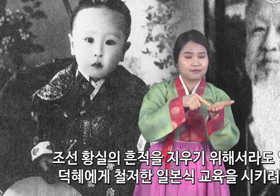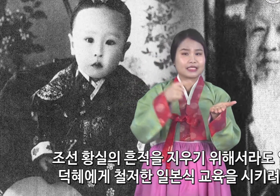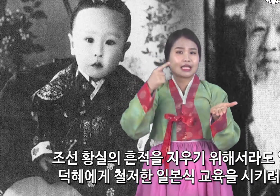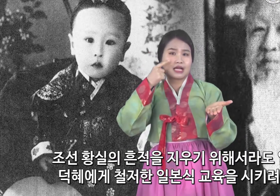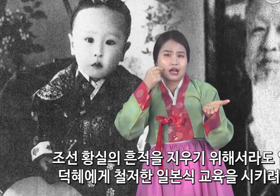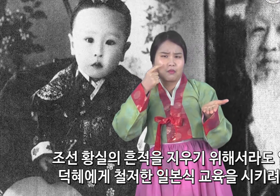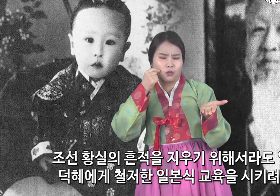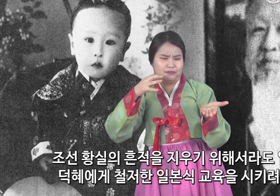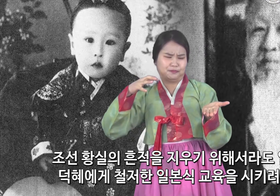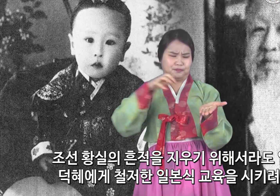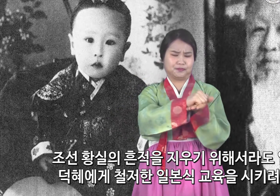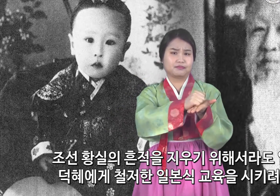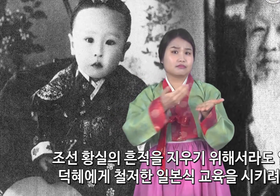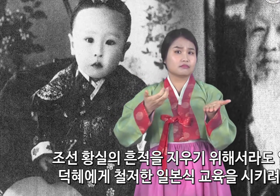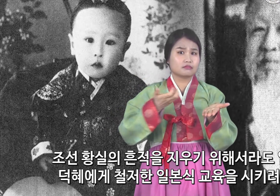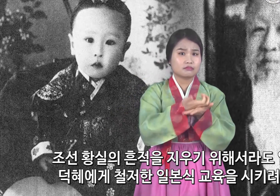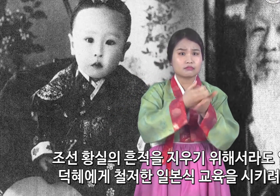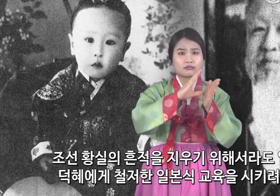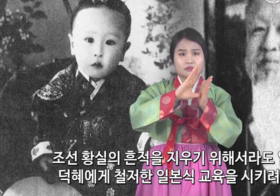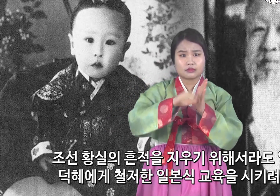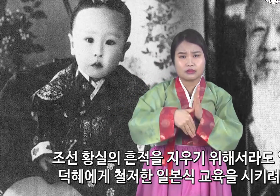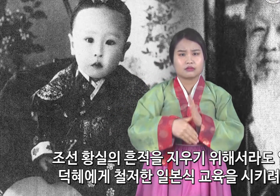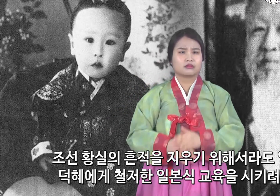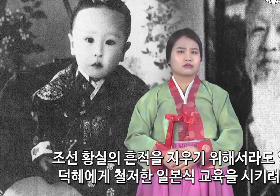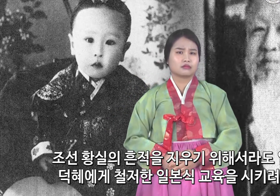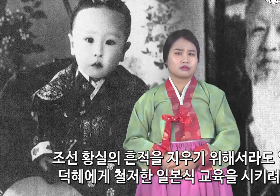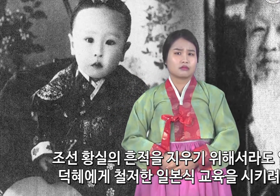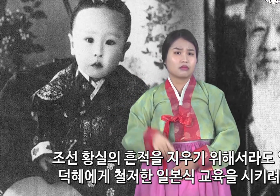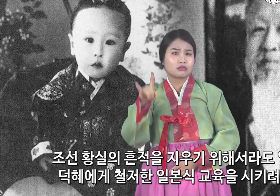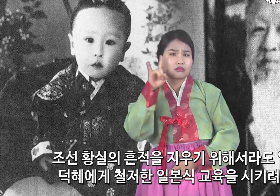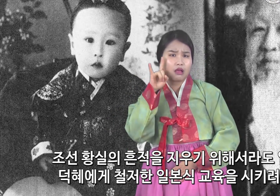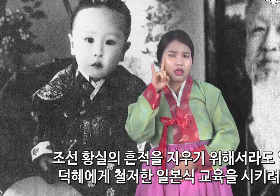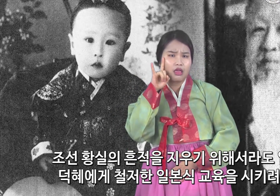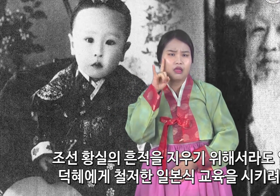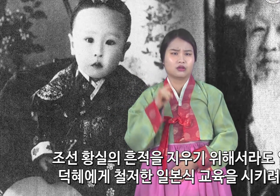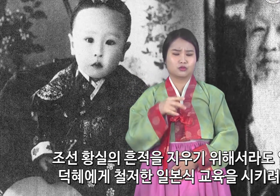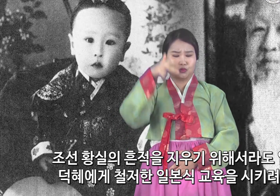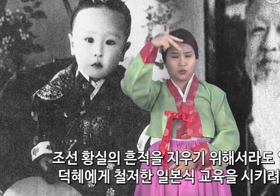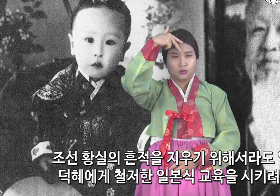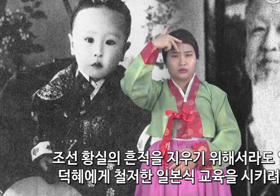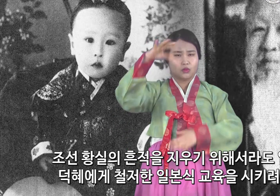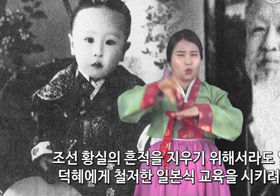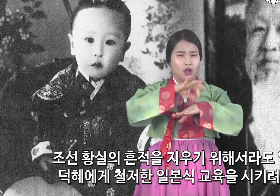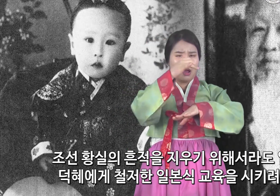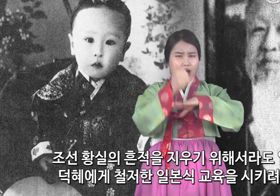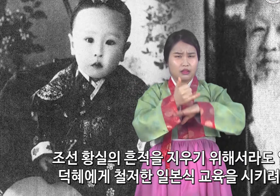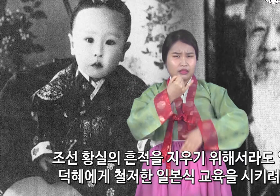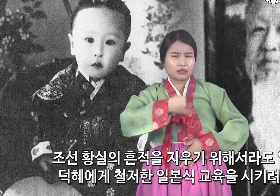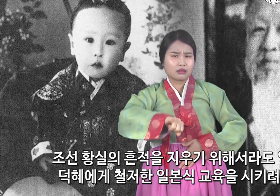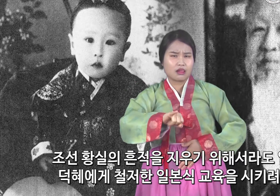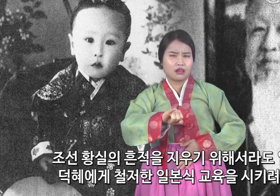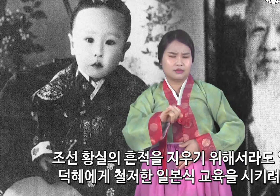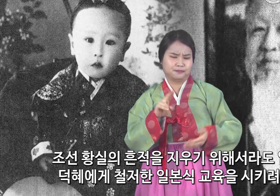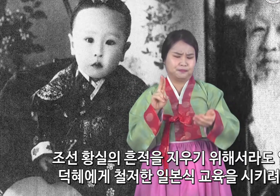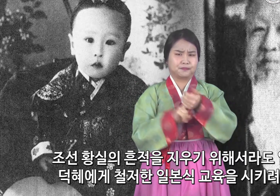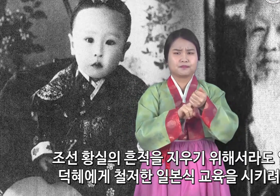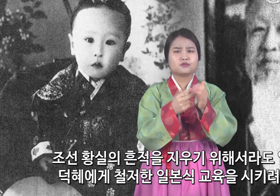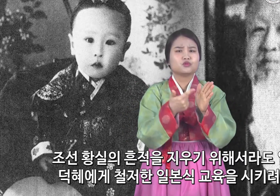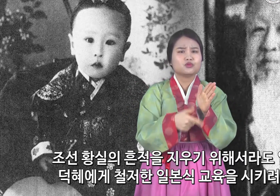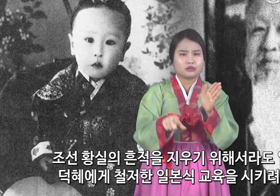조선 황실의 흔적을 지우기 위해서라도 일제는 덕혜에게 철저한 일본식 교육을 시키려